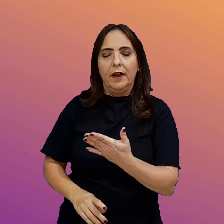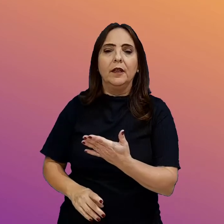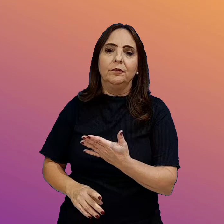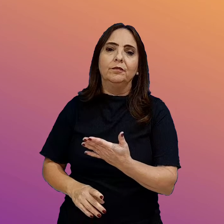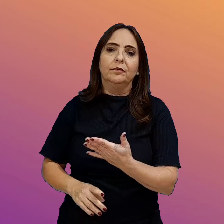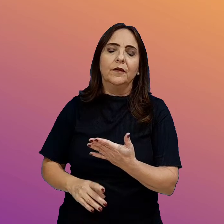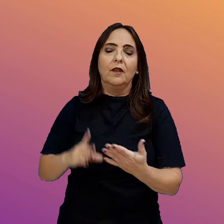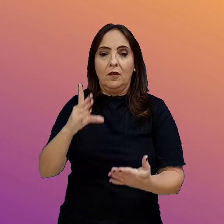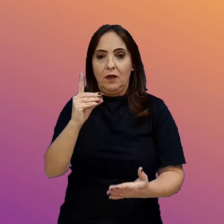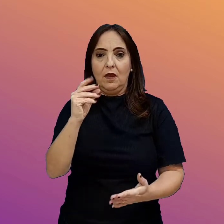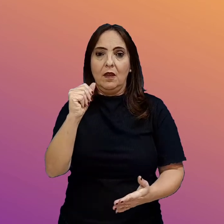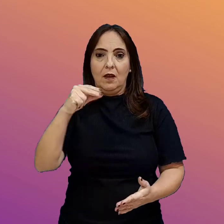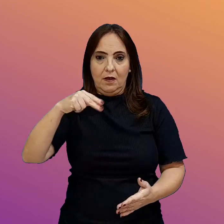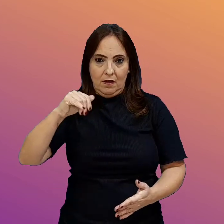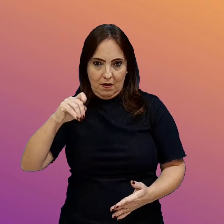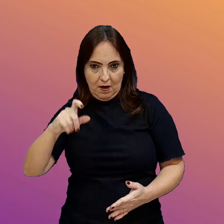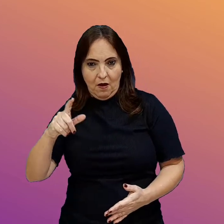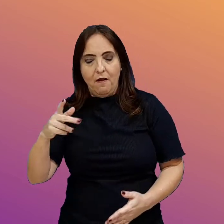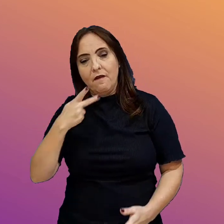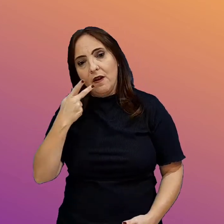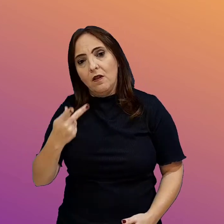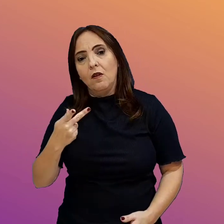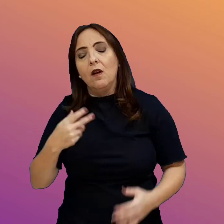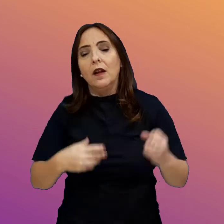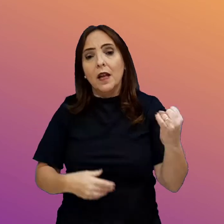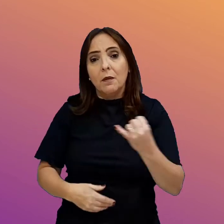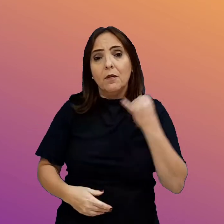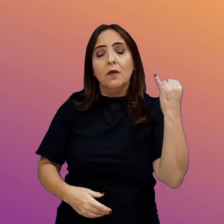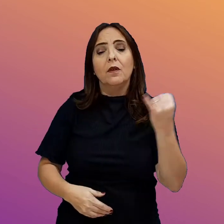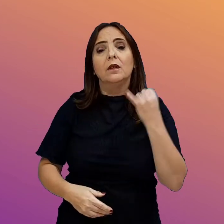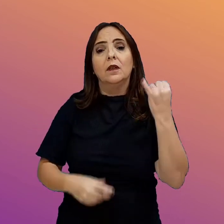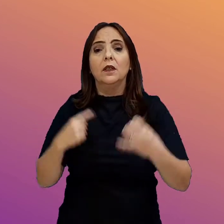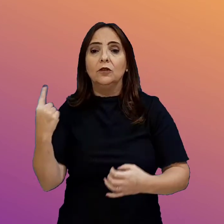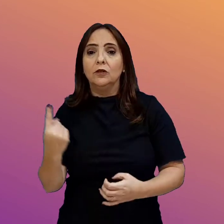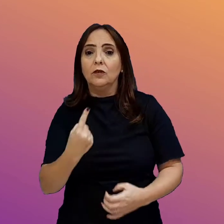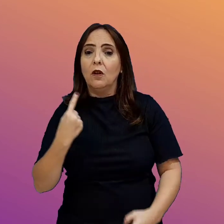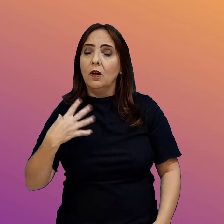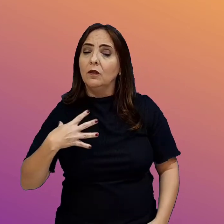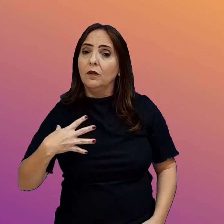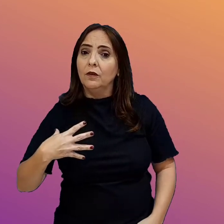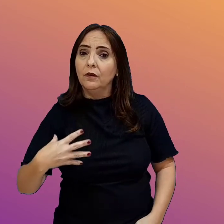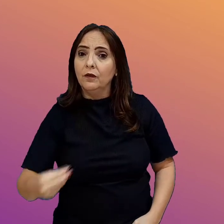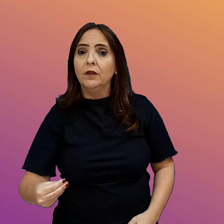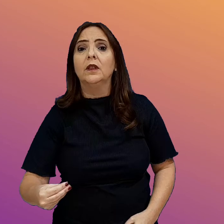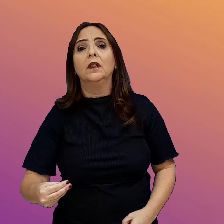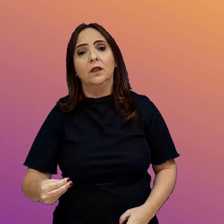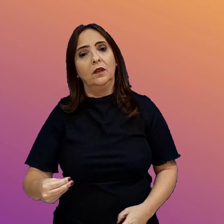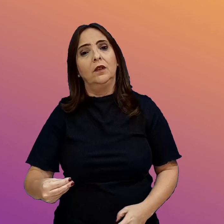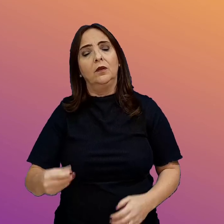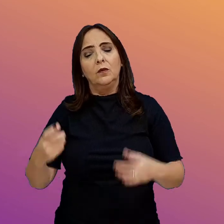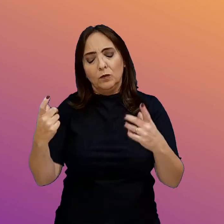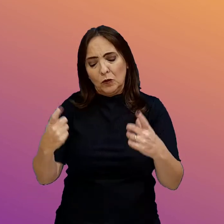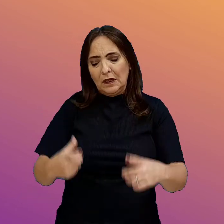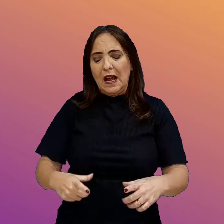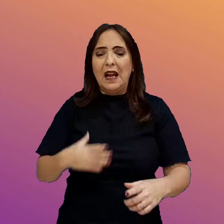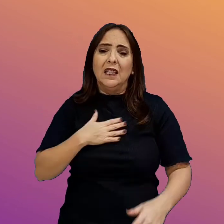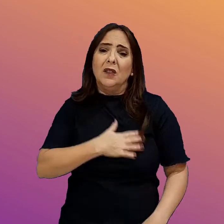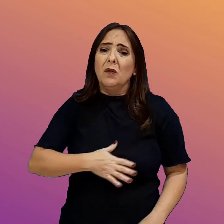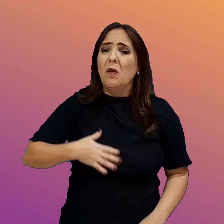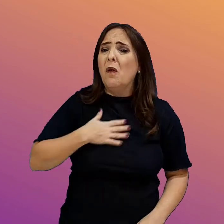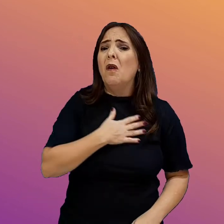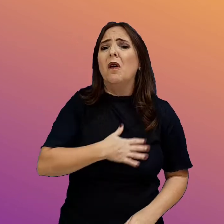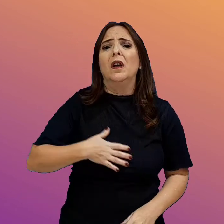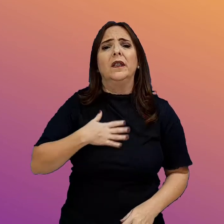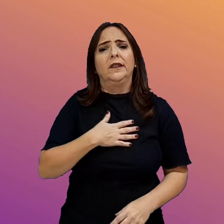falou, é importante que os nossos filhos, né, estejam em um lugar assim, onde eles gostem de estar,